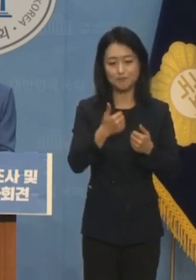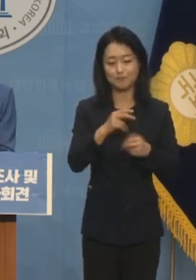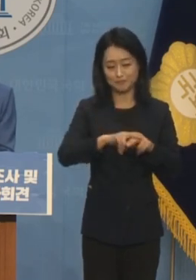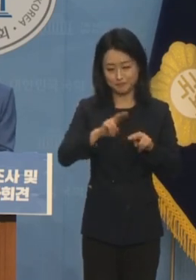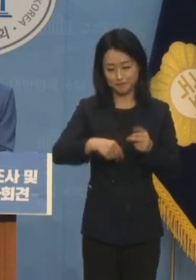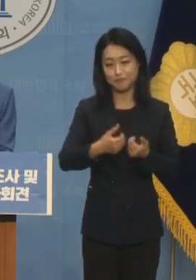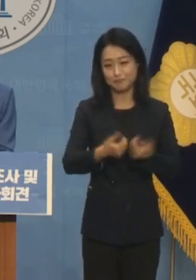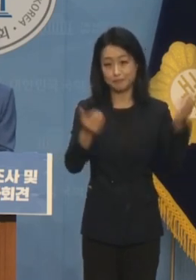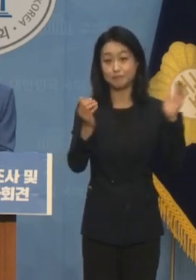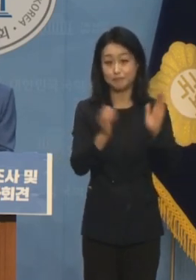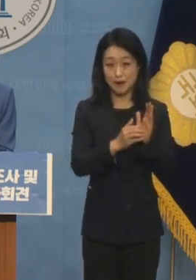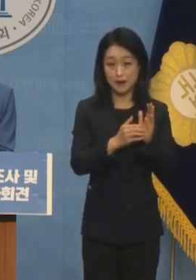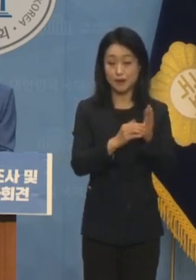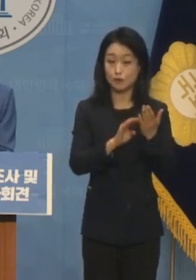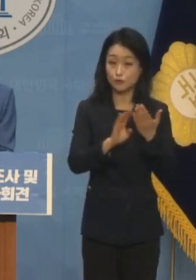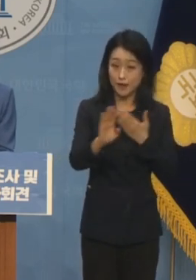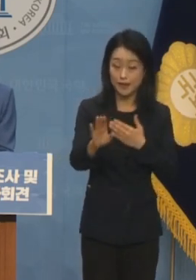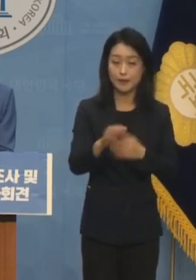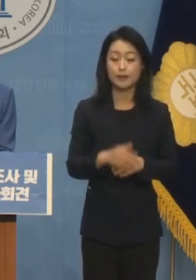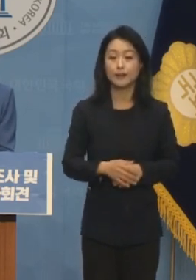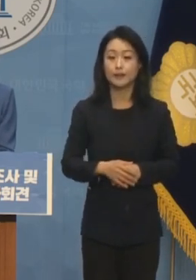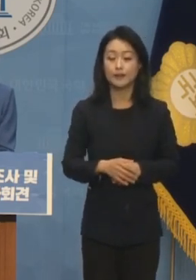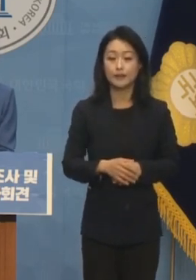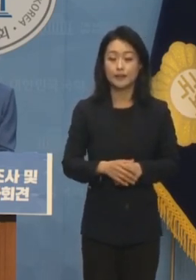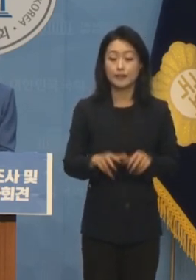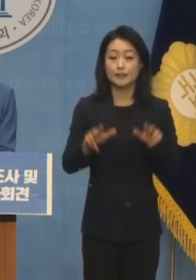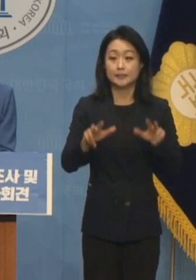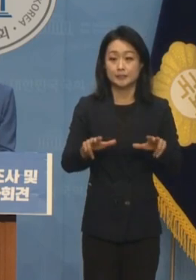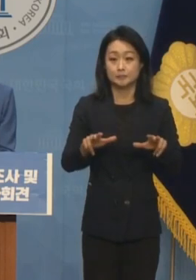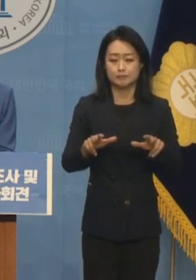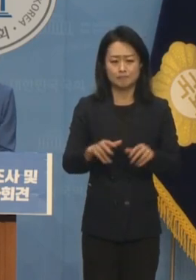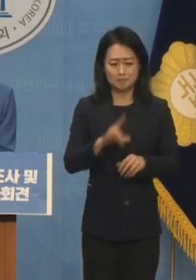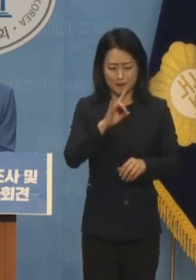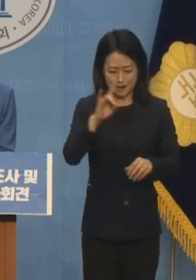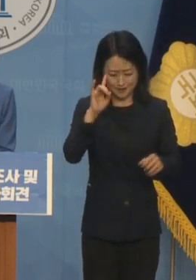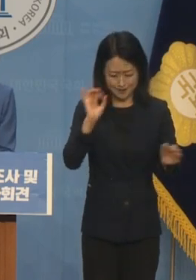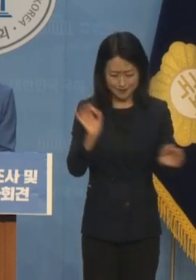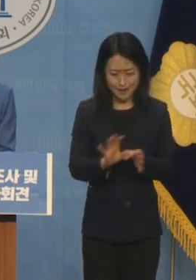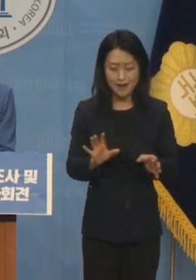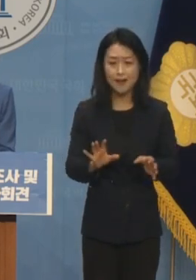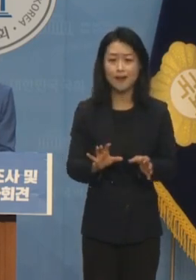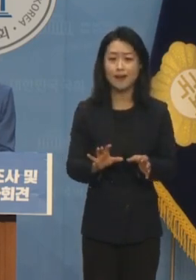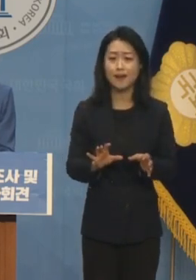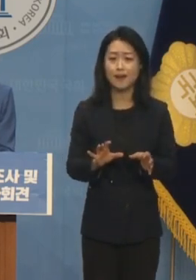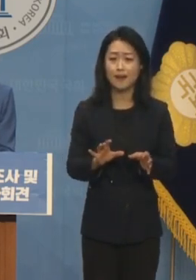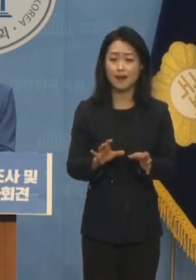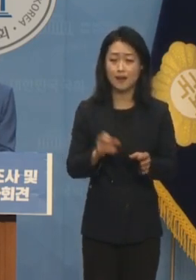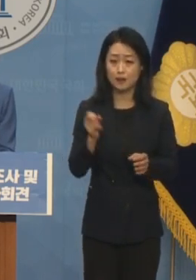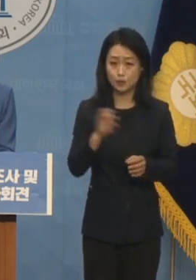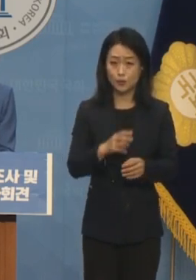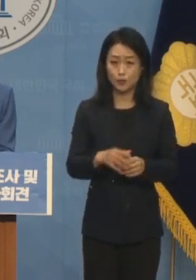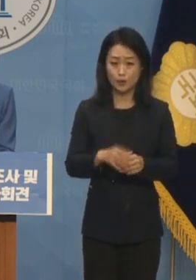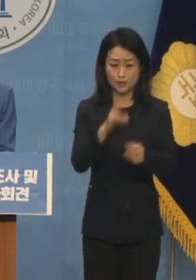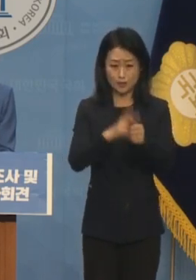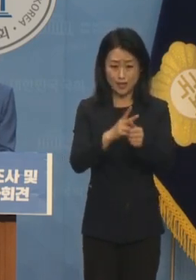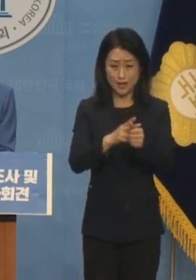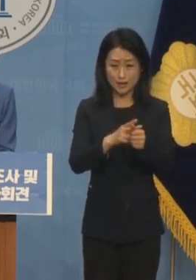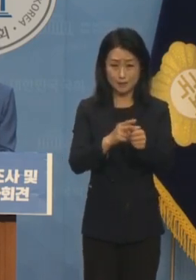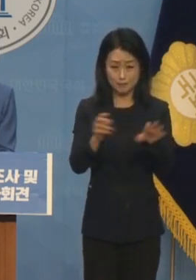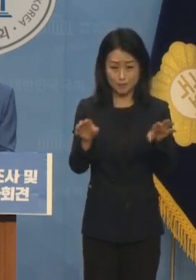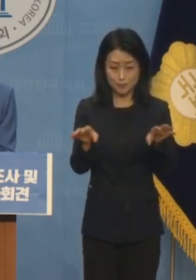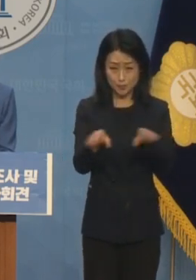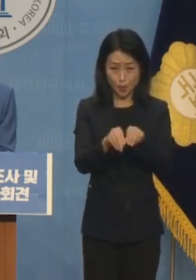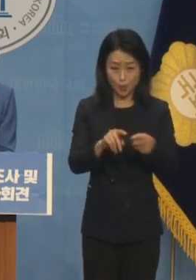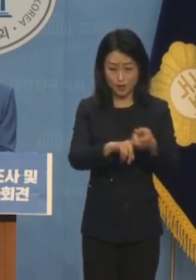현재 이 사건으로 인해 교원 커뮤니티와 맘카페에서는 있을 수 없는 일이고 교청의 수장으로는